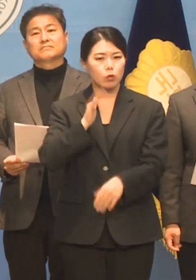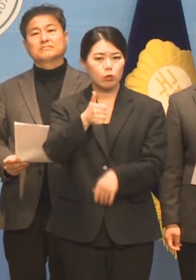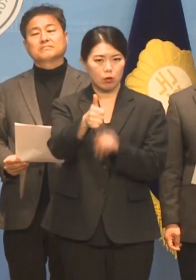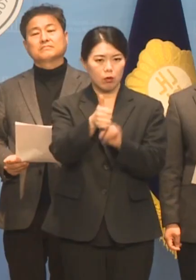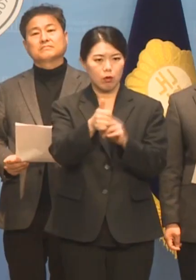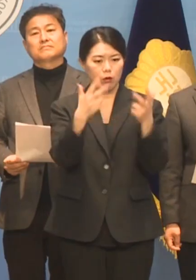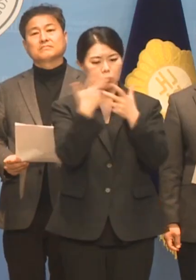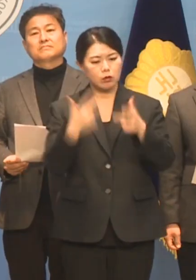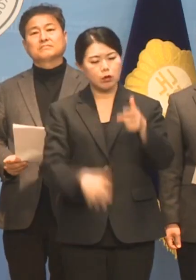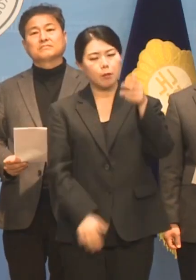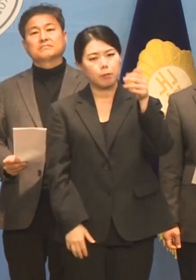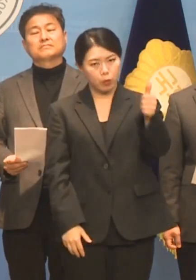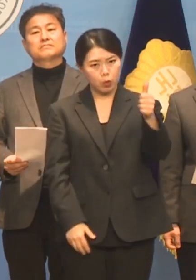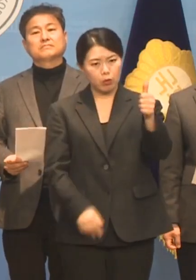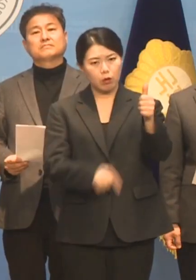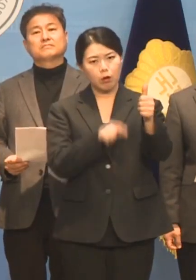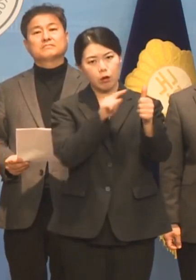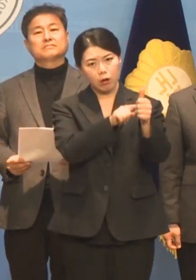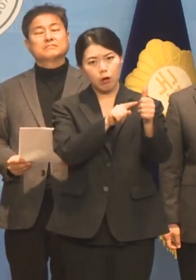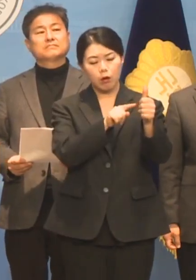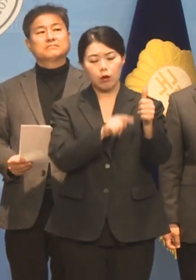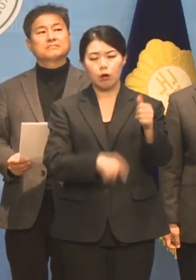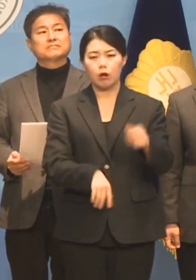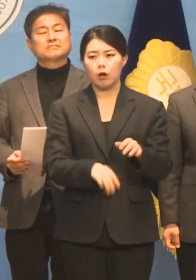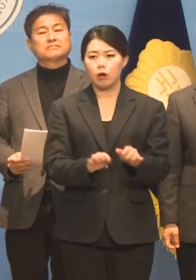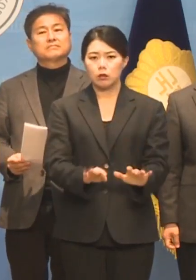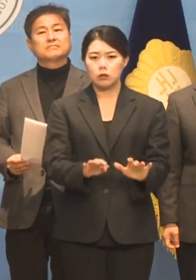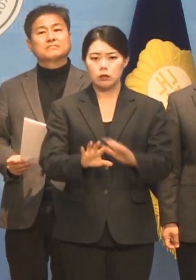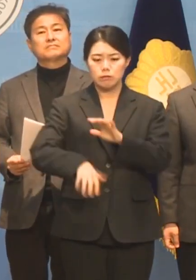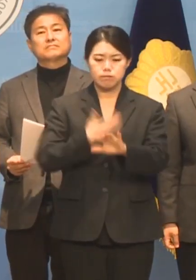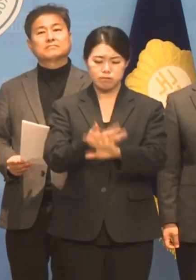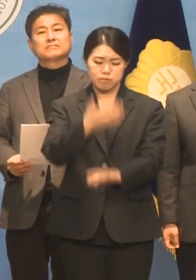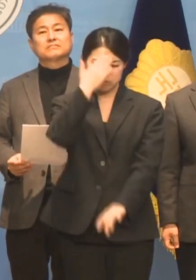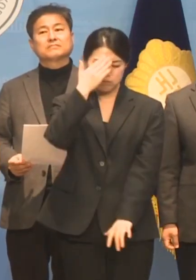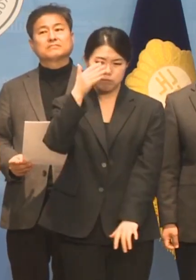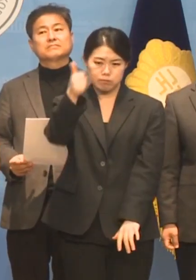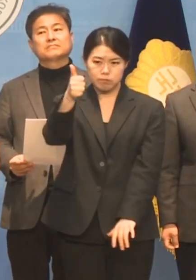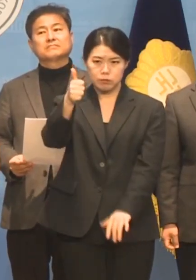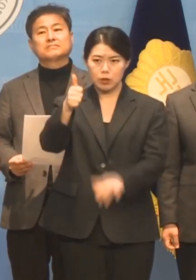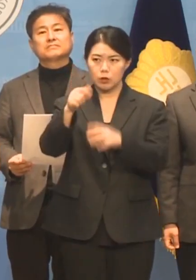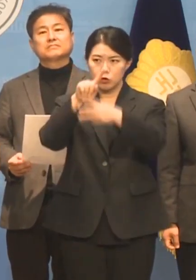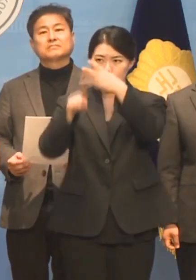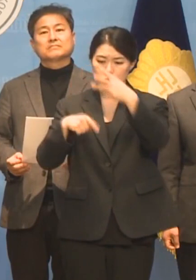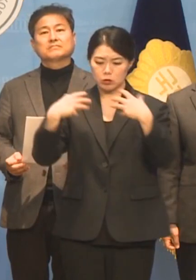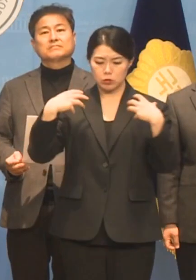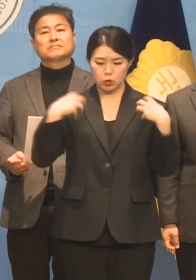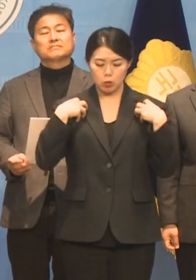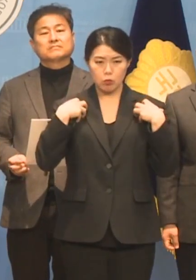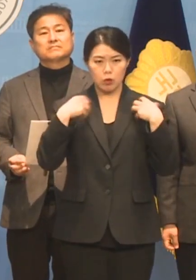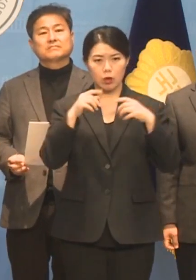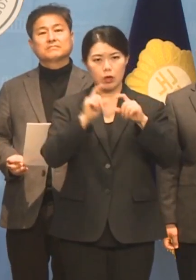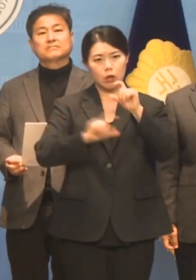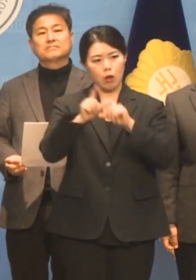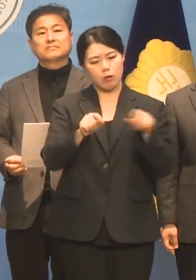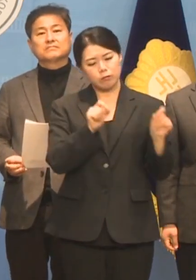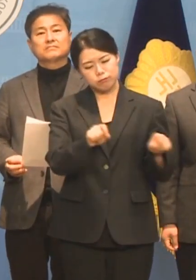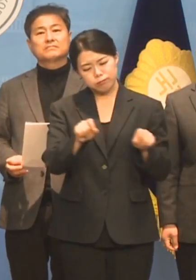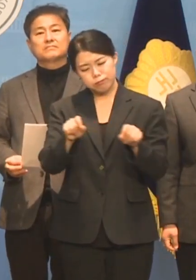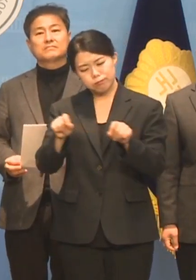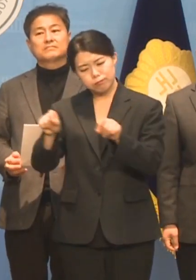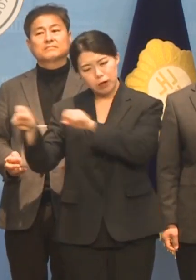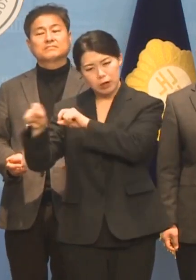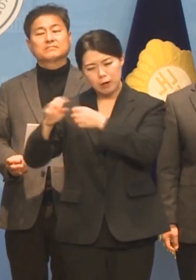대표 그를 통해서 내란 수계 윤석열 정권의 연장을 지금 꾀하고